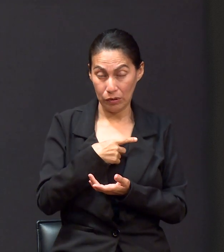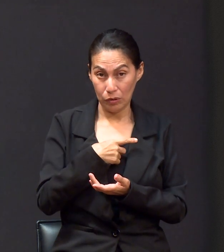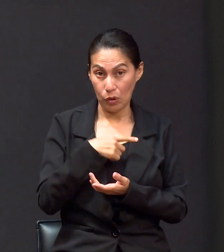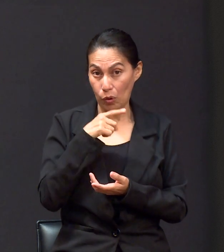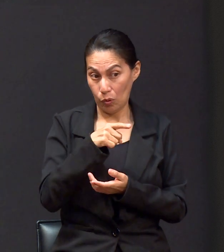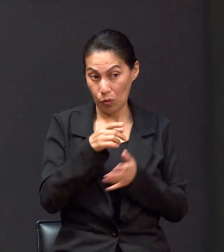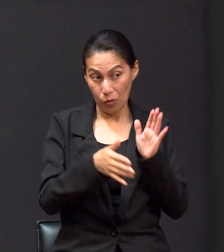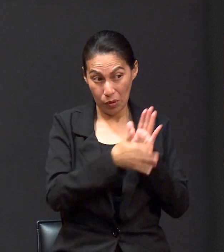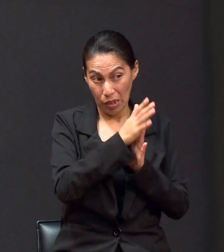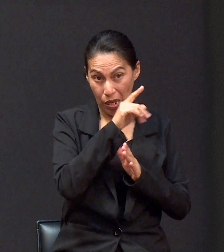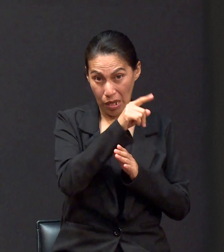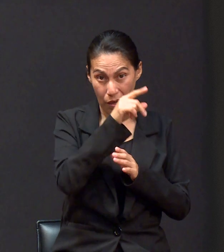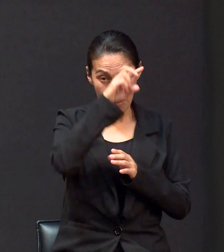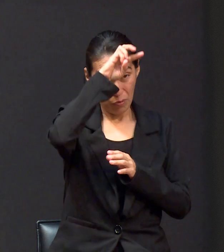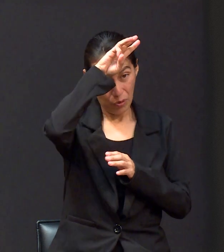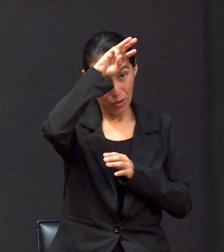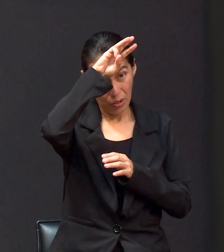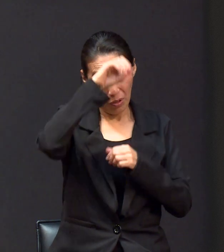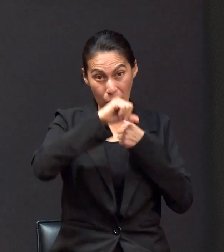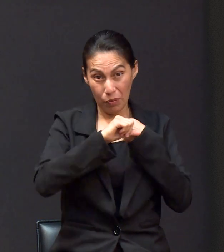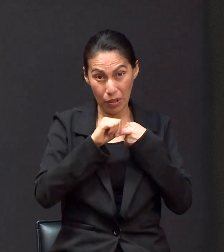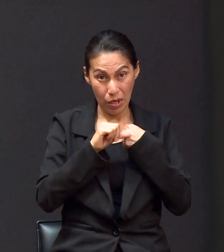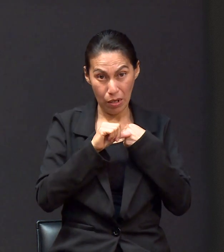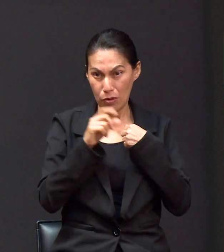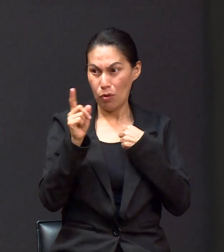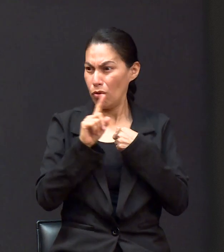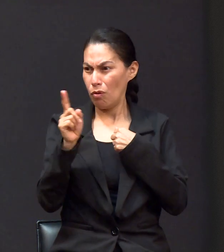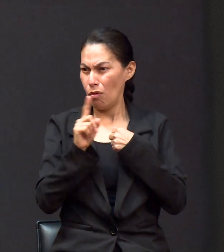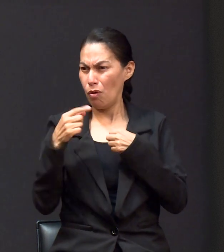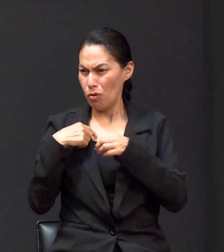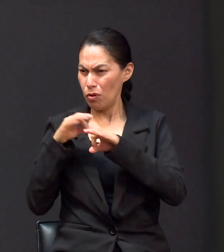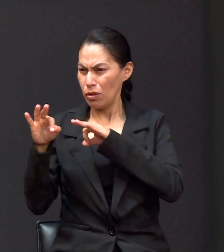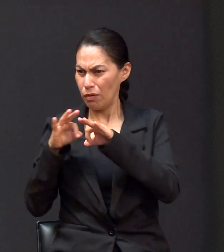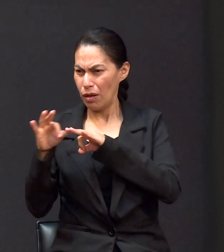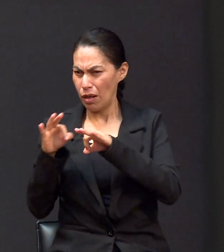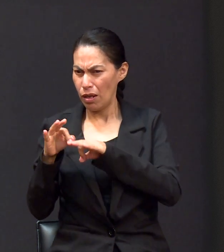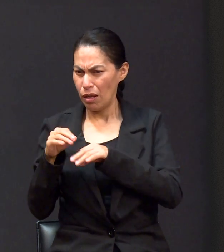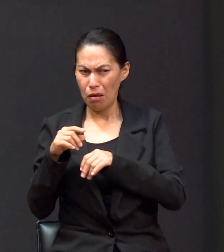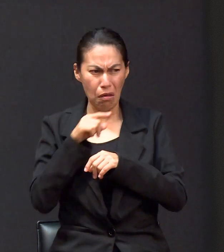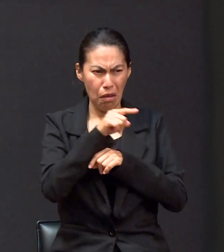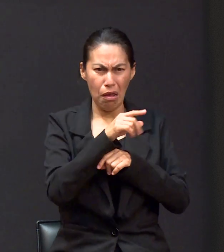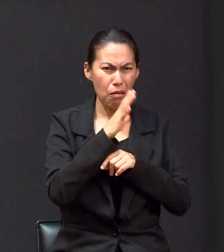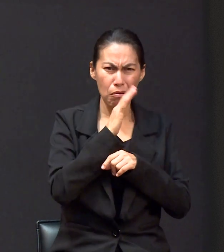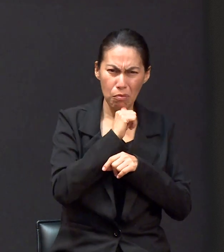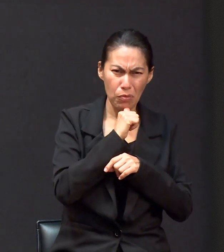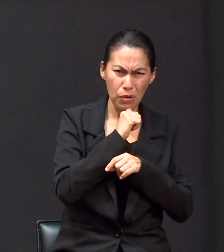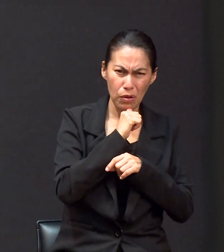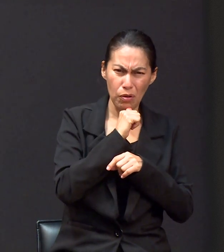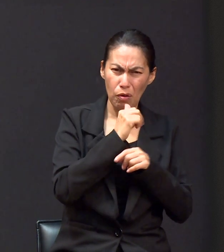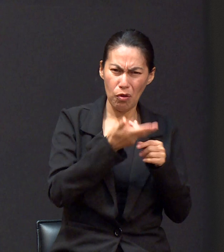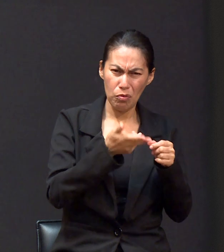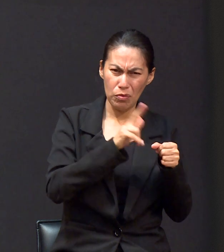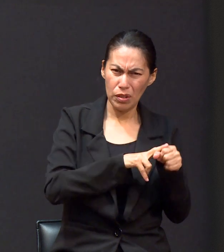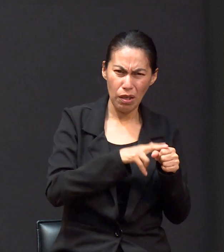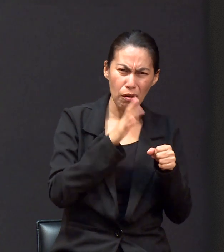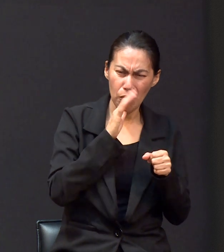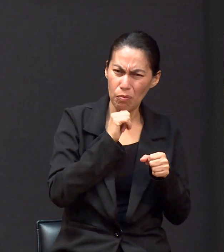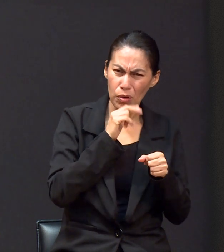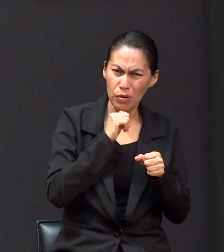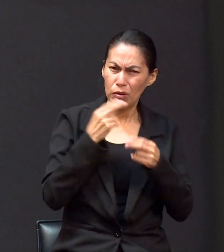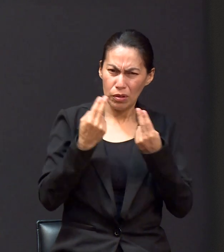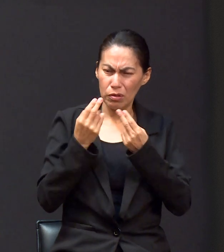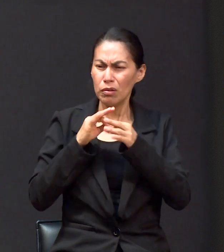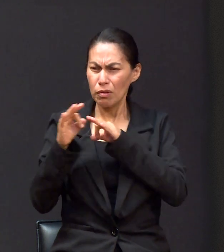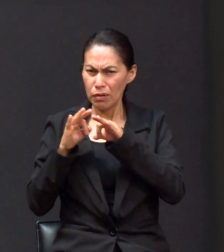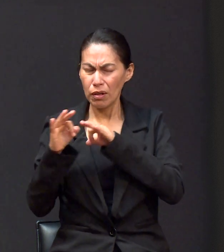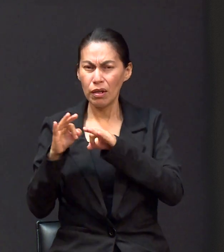Y me dijeron, te vas a llevar a Monterrey para que te hagan la operación. Dije, no, yo tengo que ir a trabajar, ocupo trabajar, no puedo irme, darme el gusto de